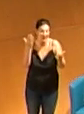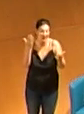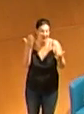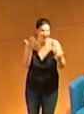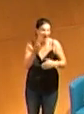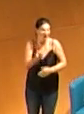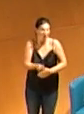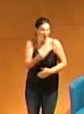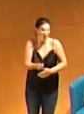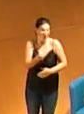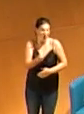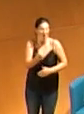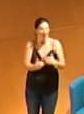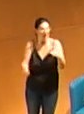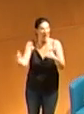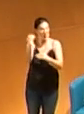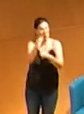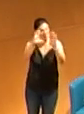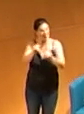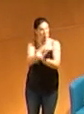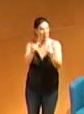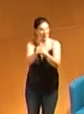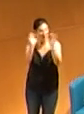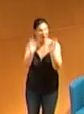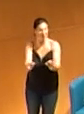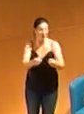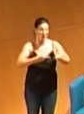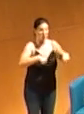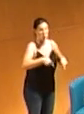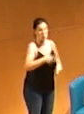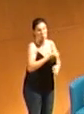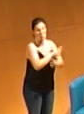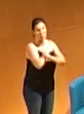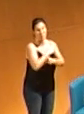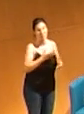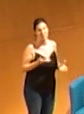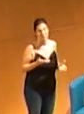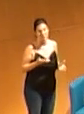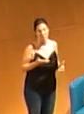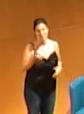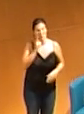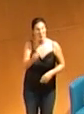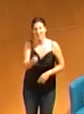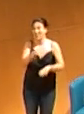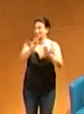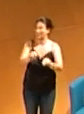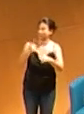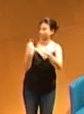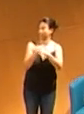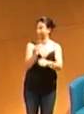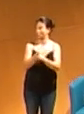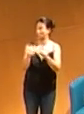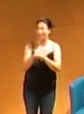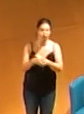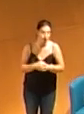que les enfants adultes ils aient une place convenable, pour que les enfants enfants ils aient une place convenable. Pourquoi est-ce